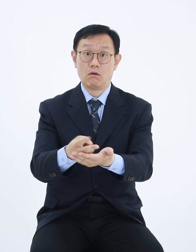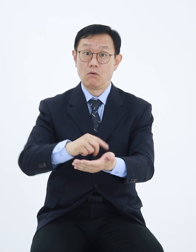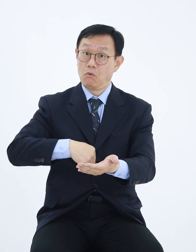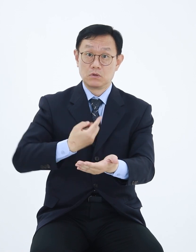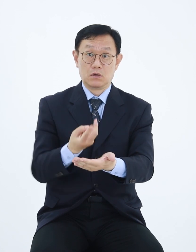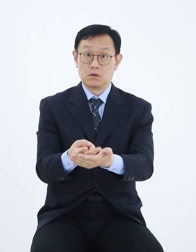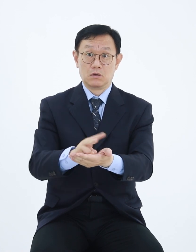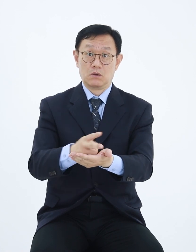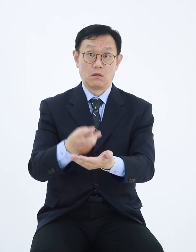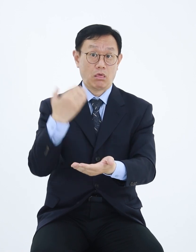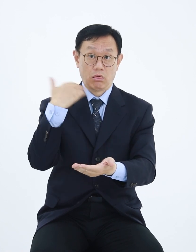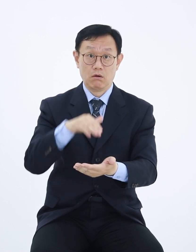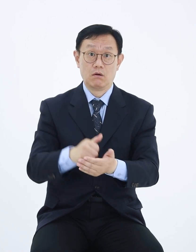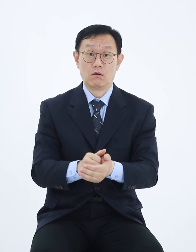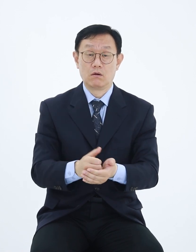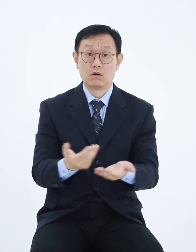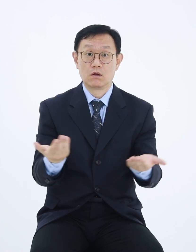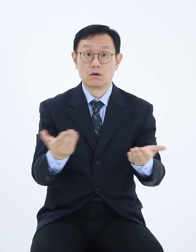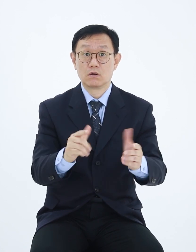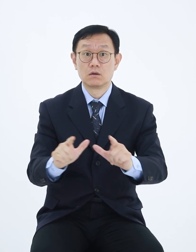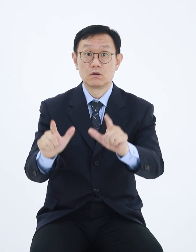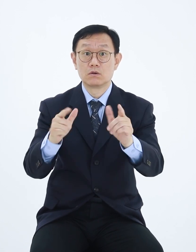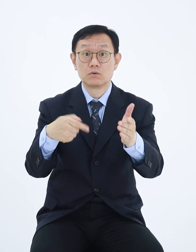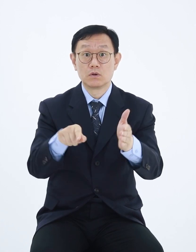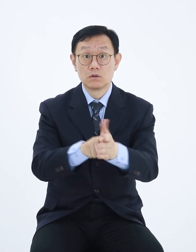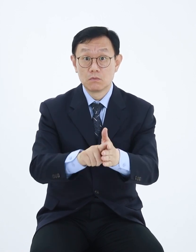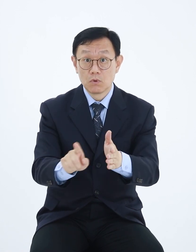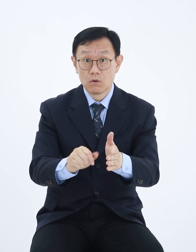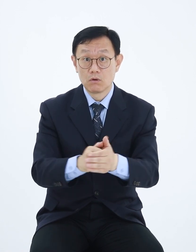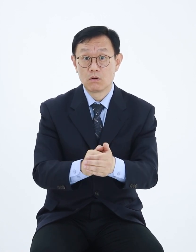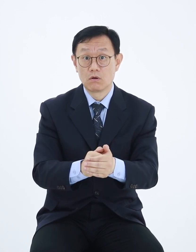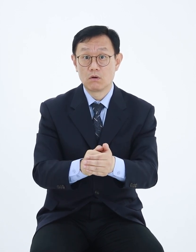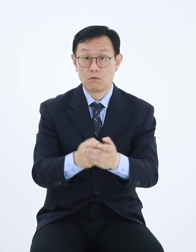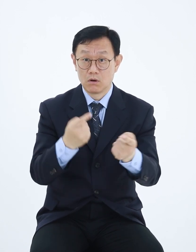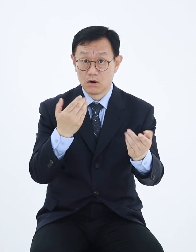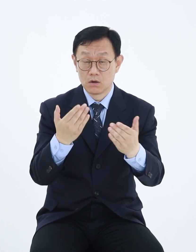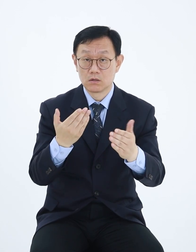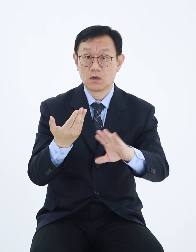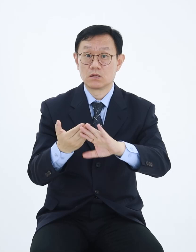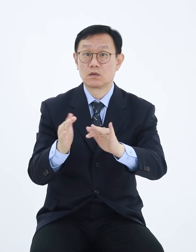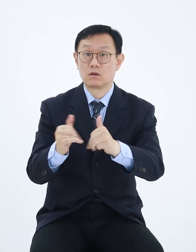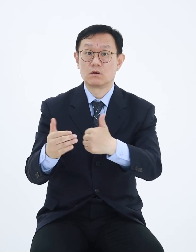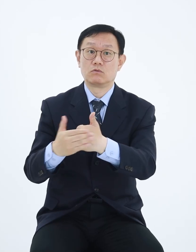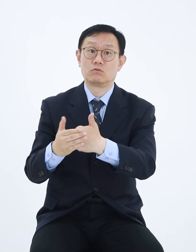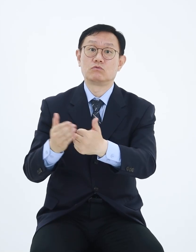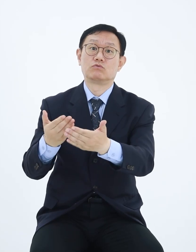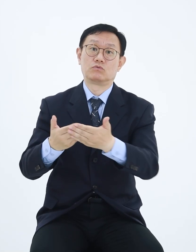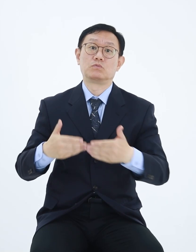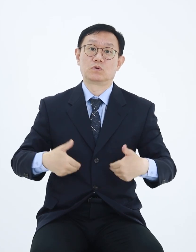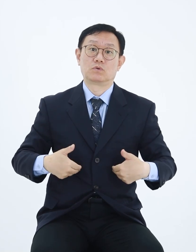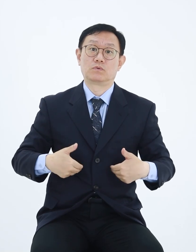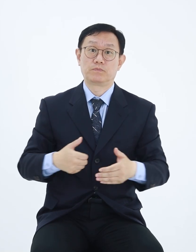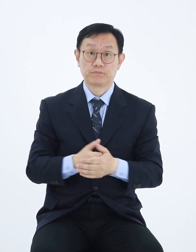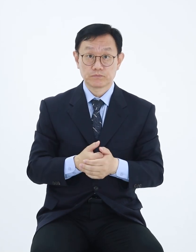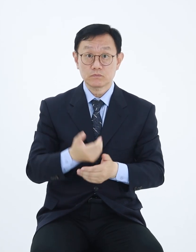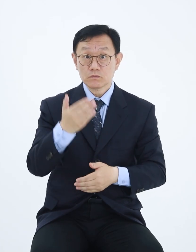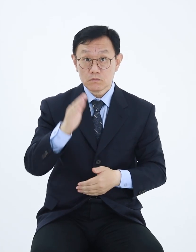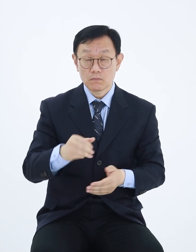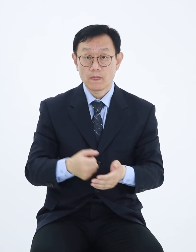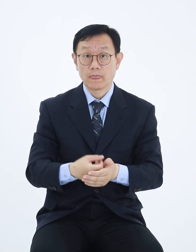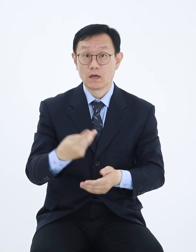없습니다. 일상생활을 영위해 나가기 위해서는 반드시 주변 사람의 도움이 필요합니다.